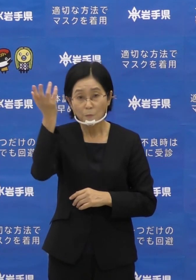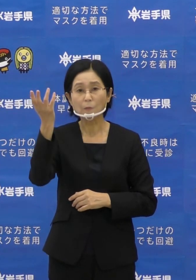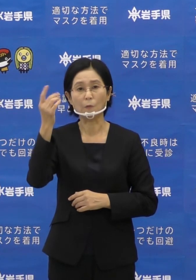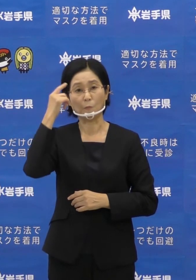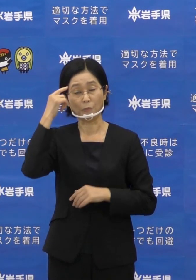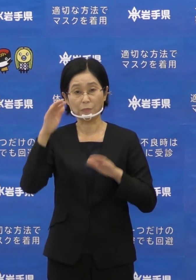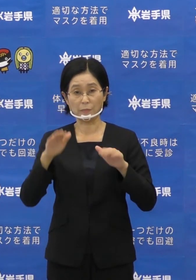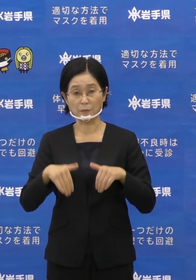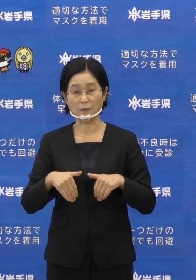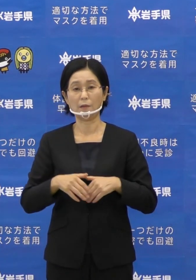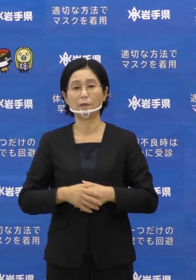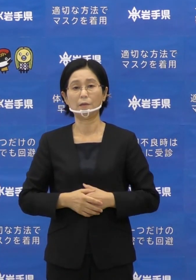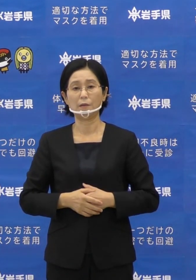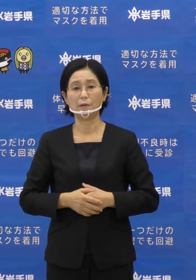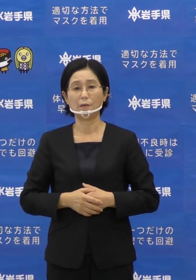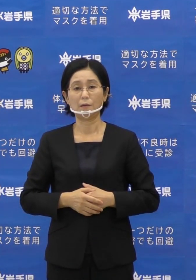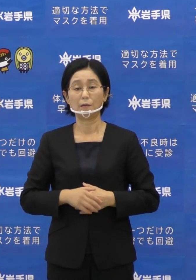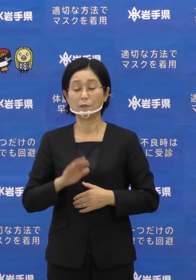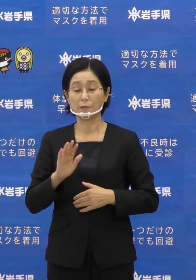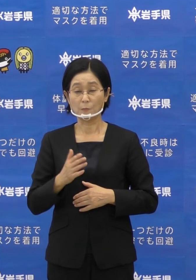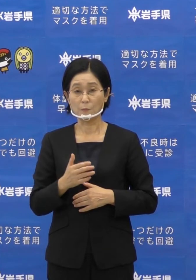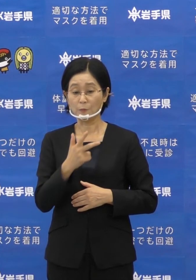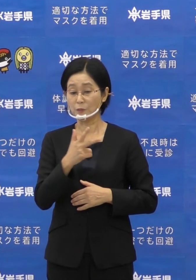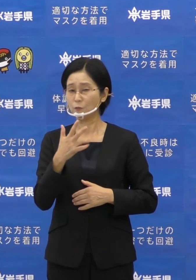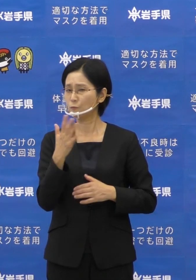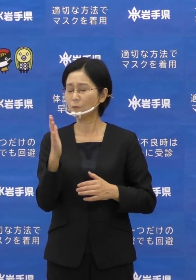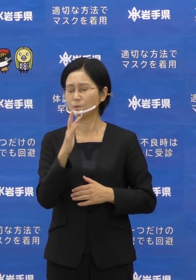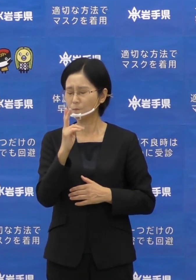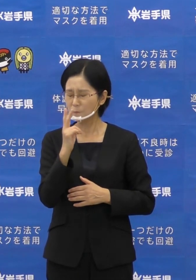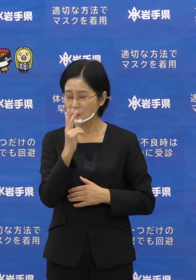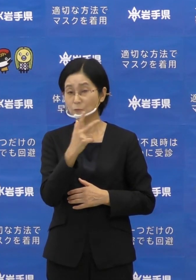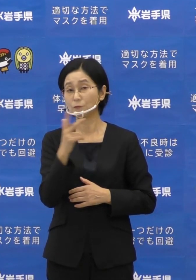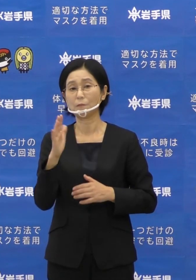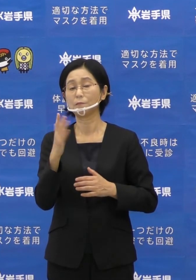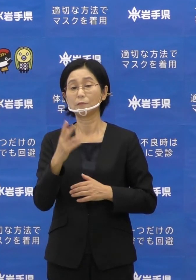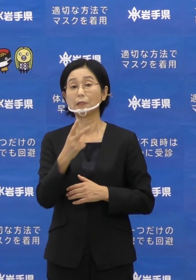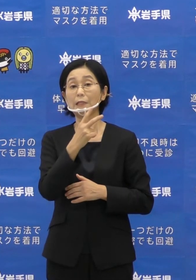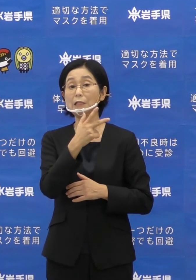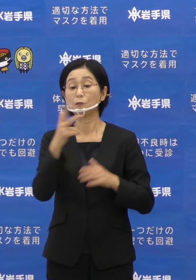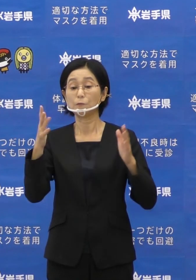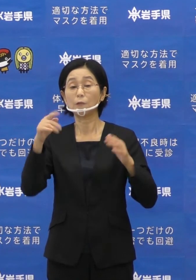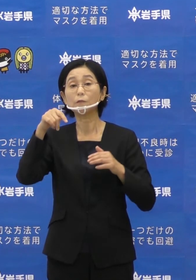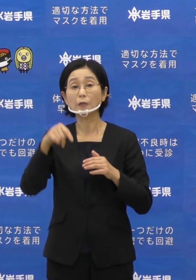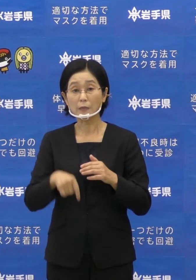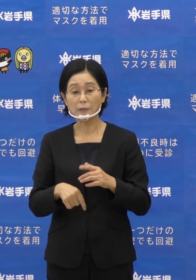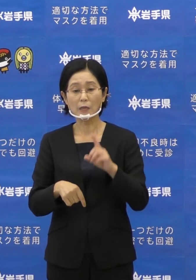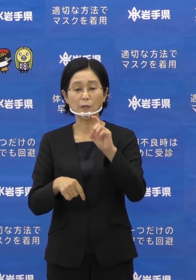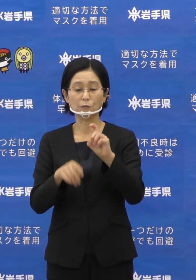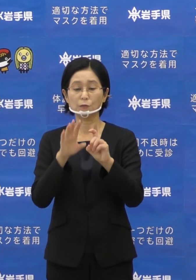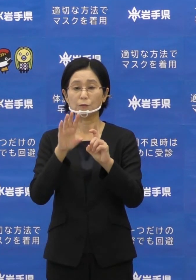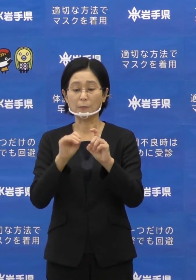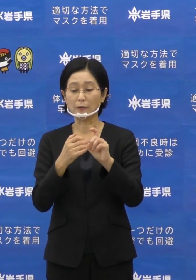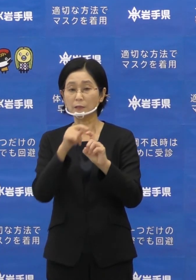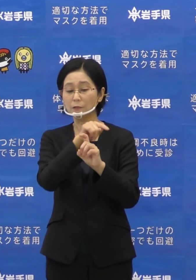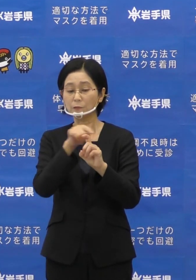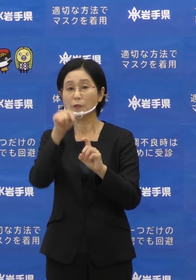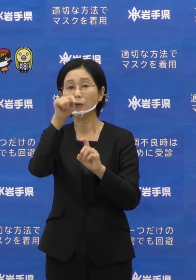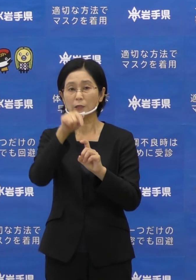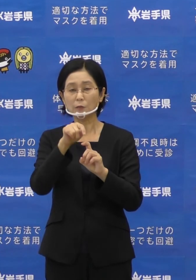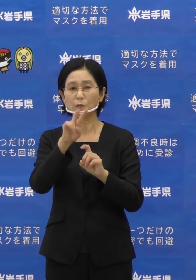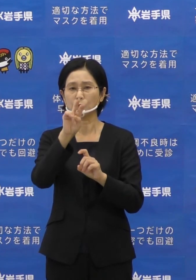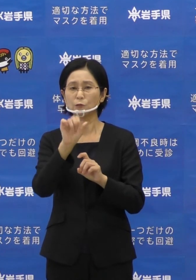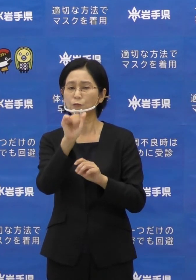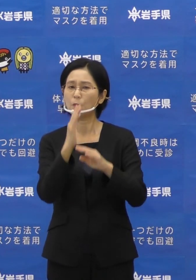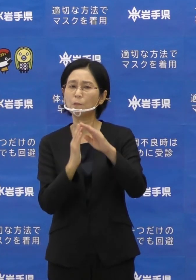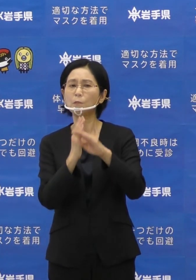ですが、1週間経って、10万人あたり25人を超えるということ